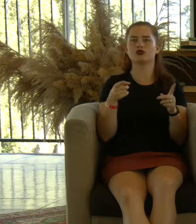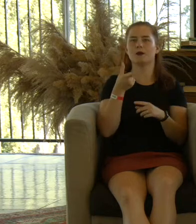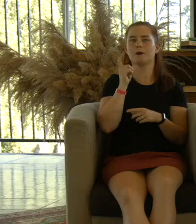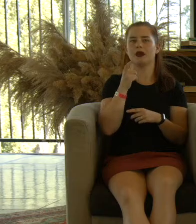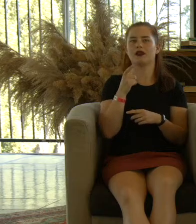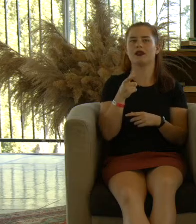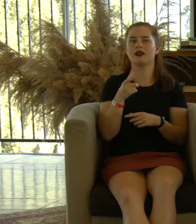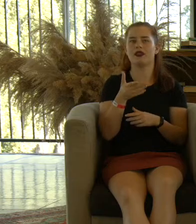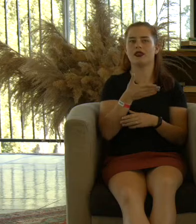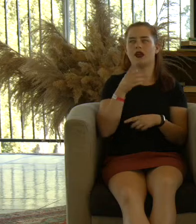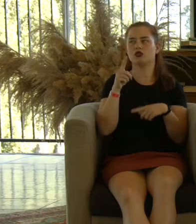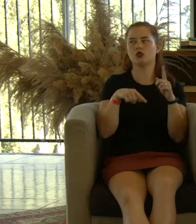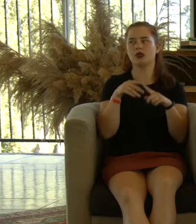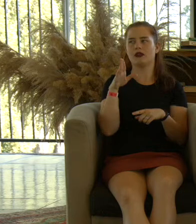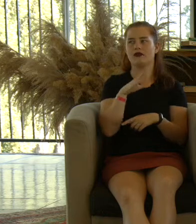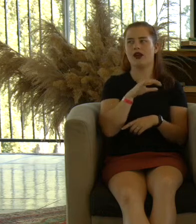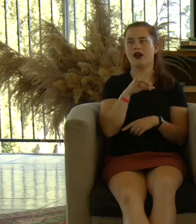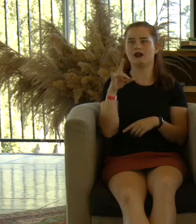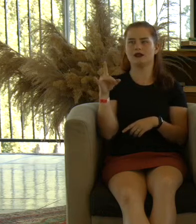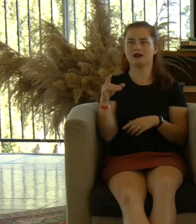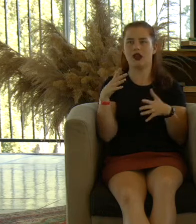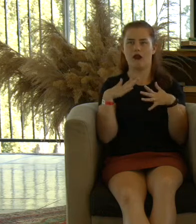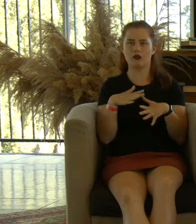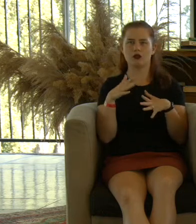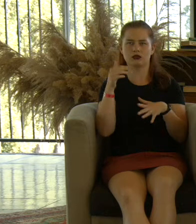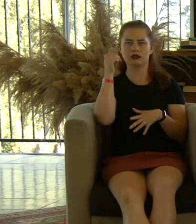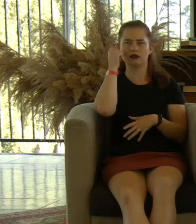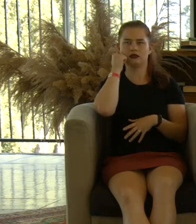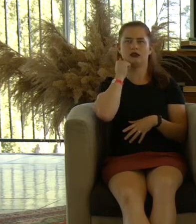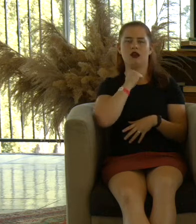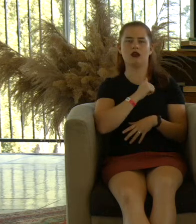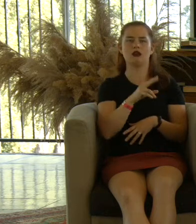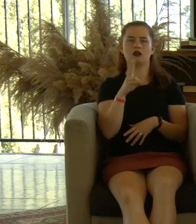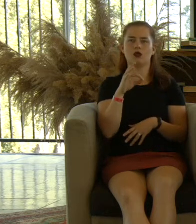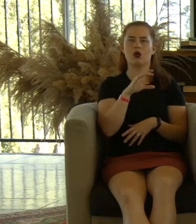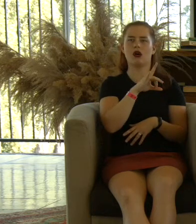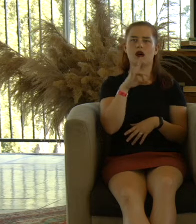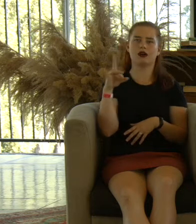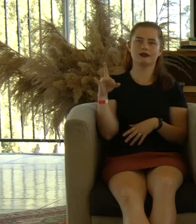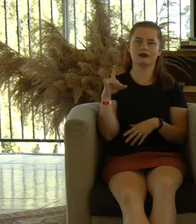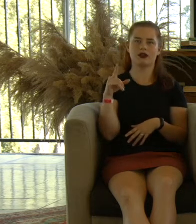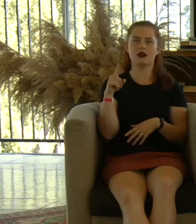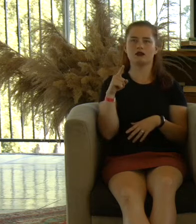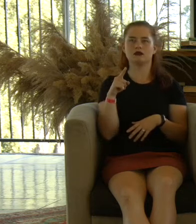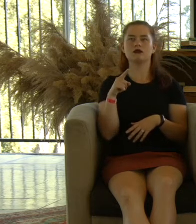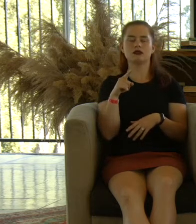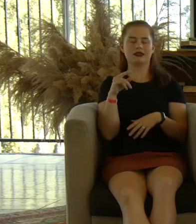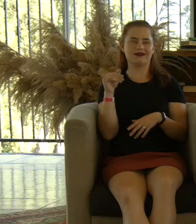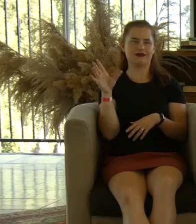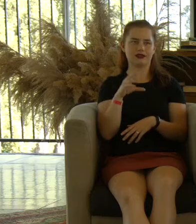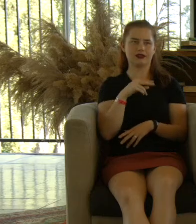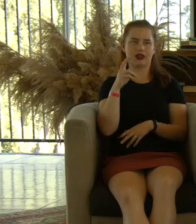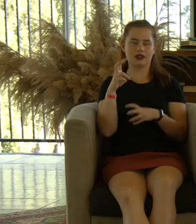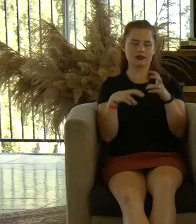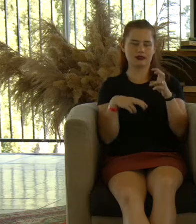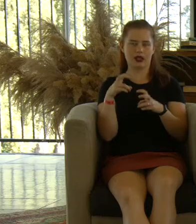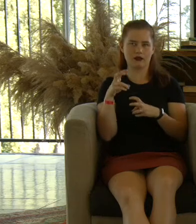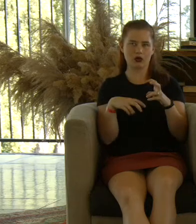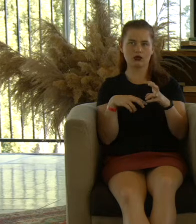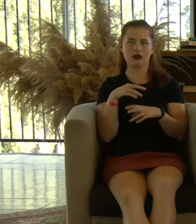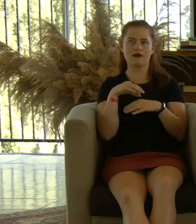Союзе. Потому что в Грузии очень старая традиция виноделия, но Советский Союз тоже ввел там монополию, и все заводы перевели